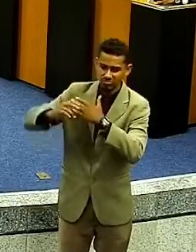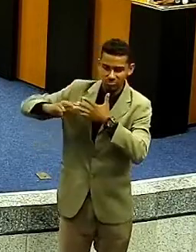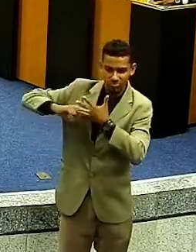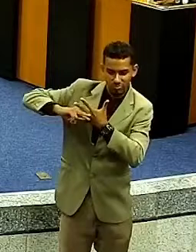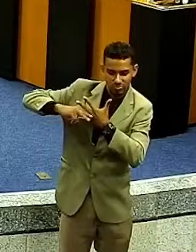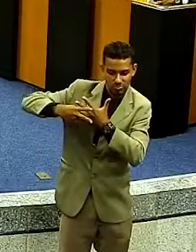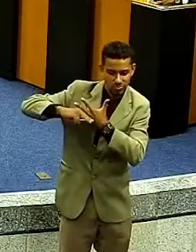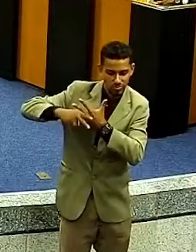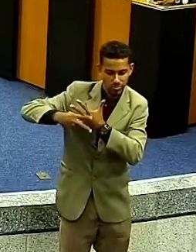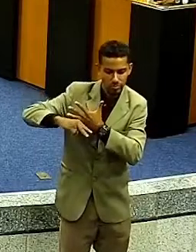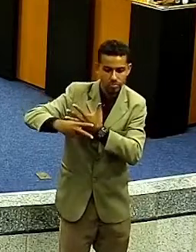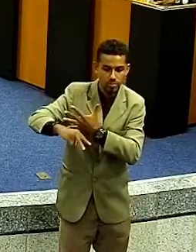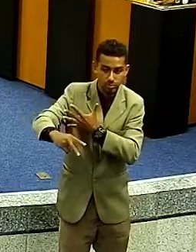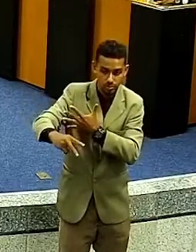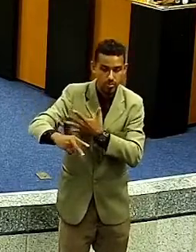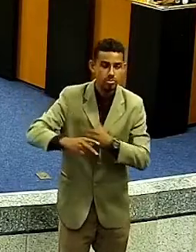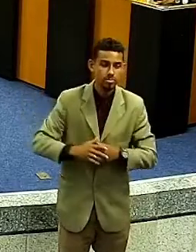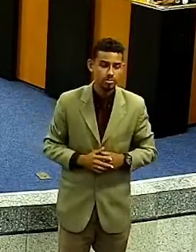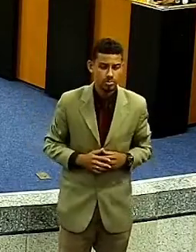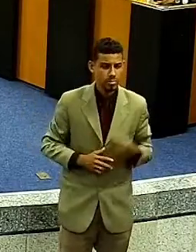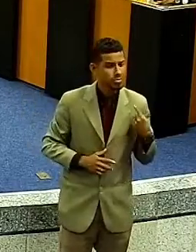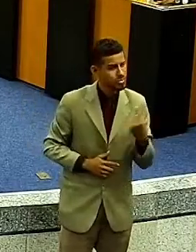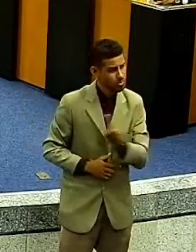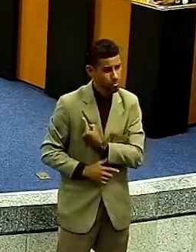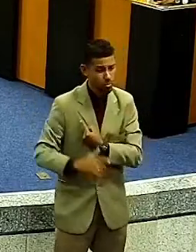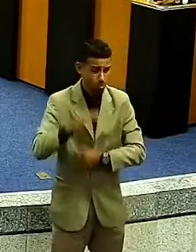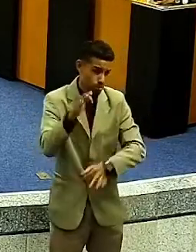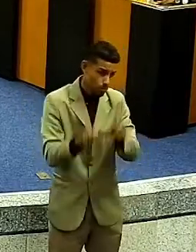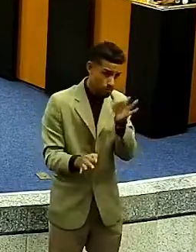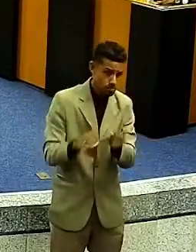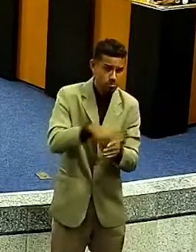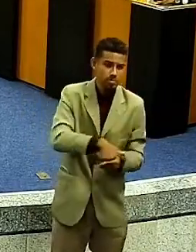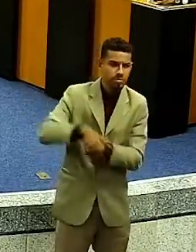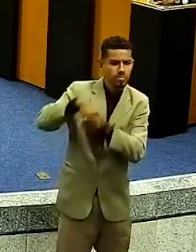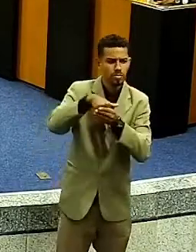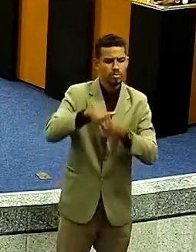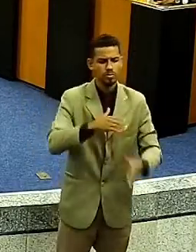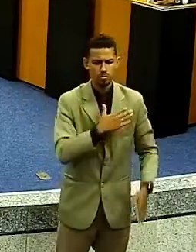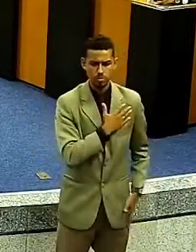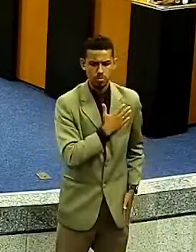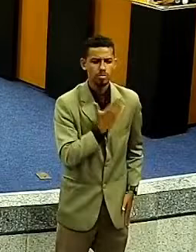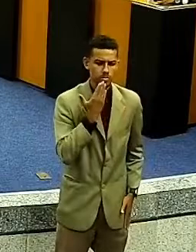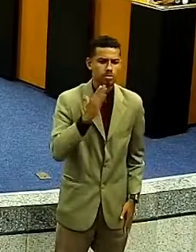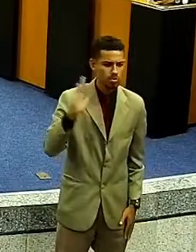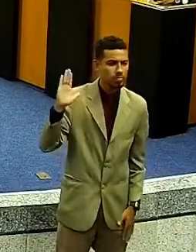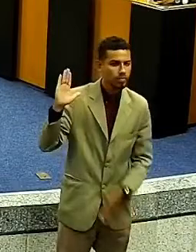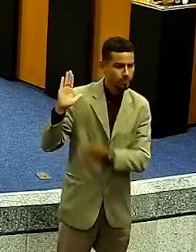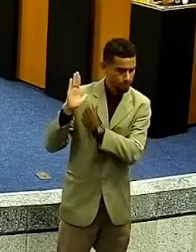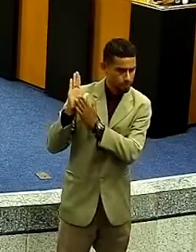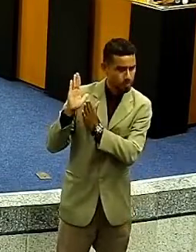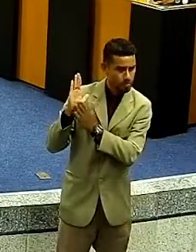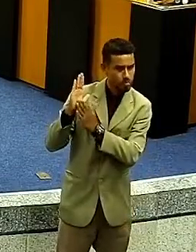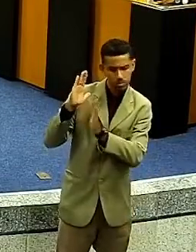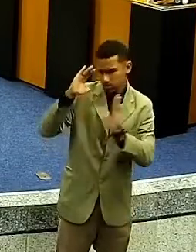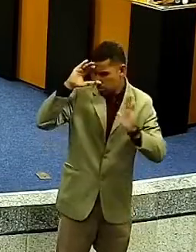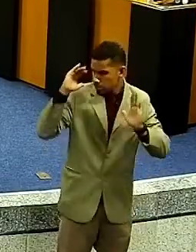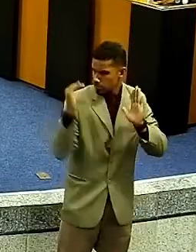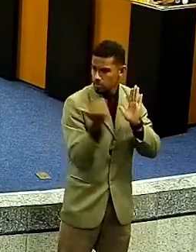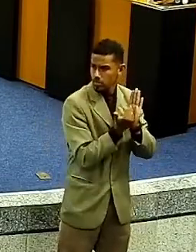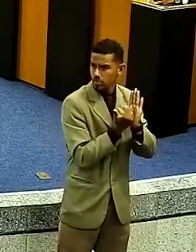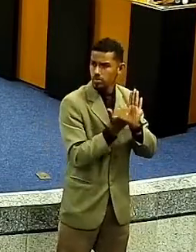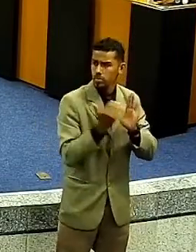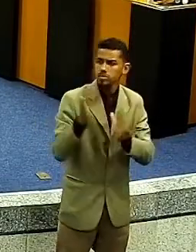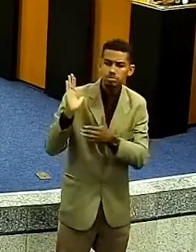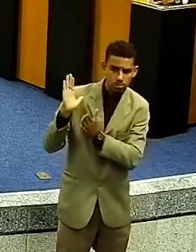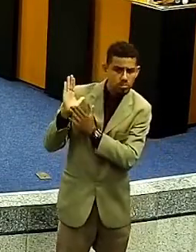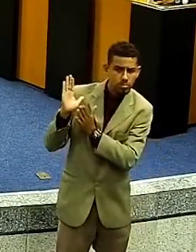disso e nós da Justiça Eleitoral temos feito bem o nosso papel temos cumprido bem o nosso papel